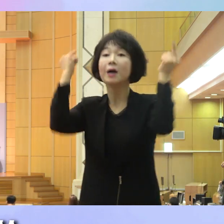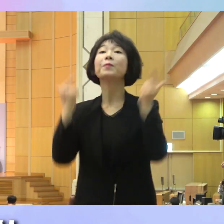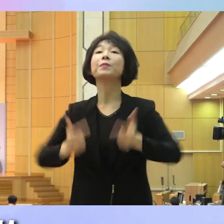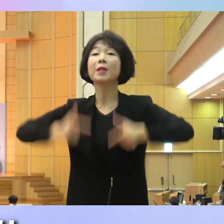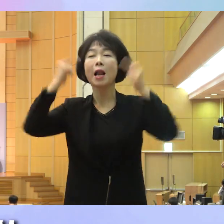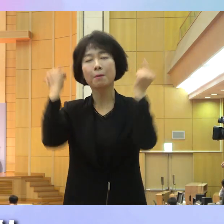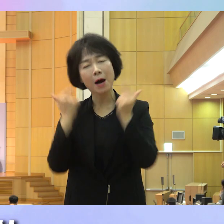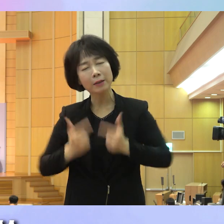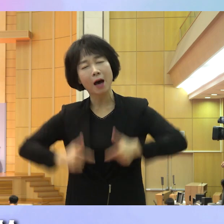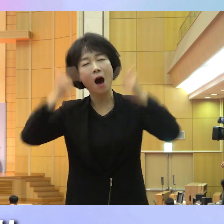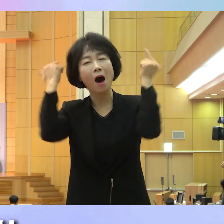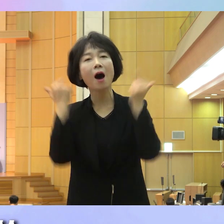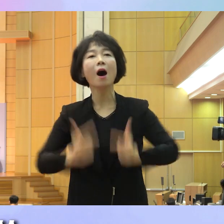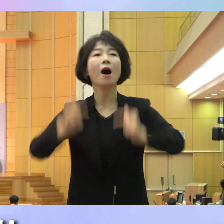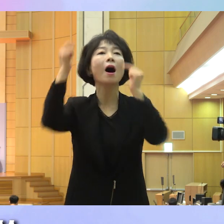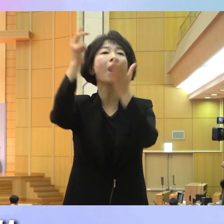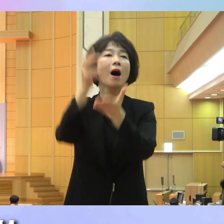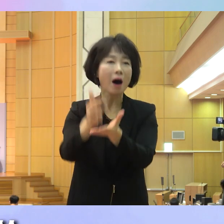날마다